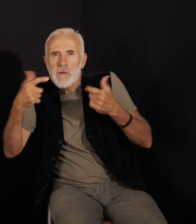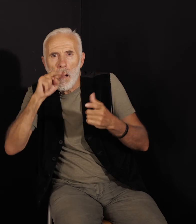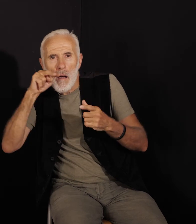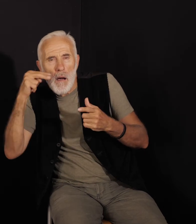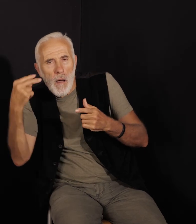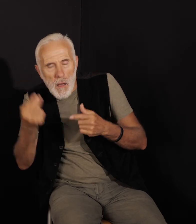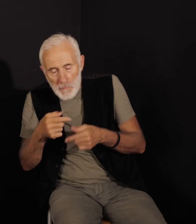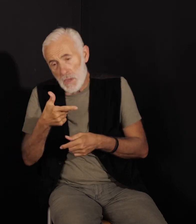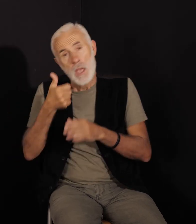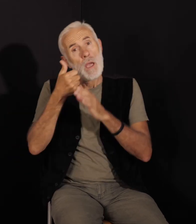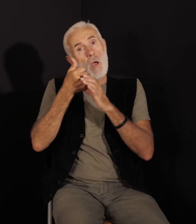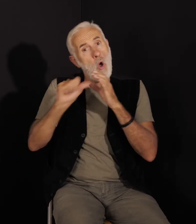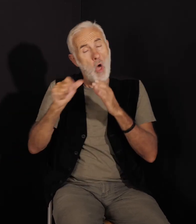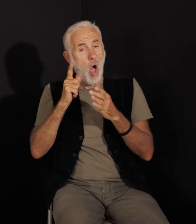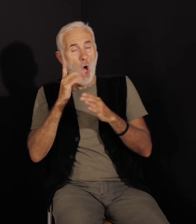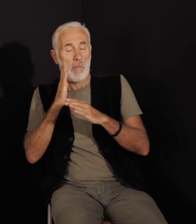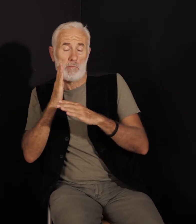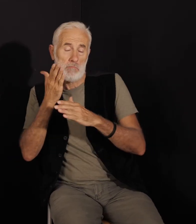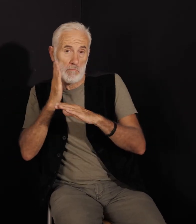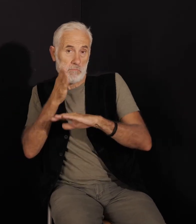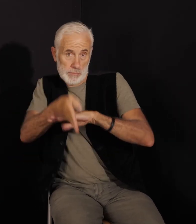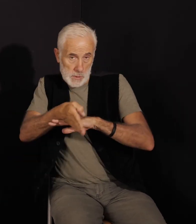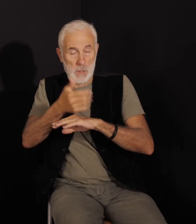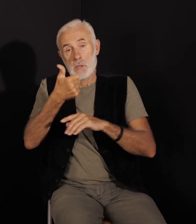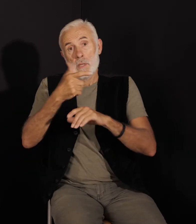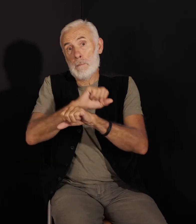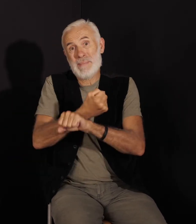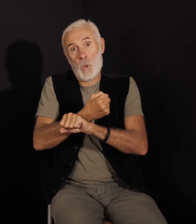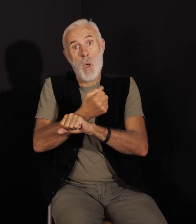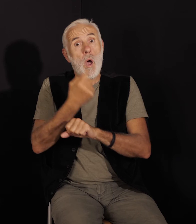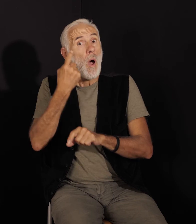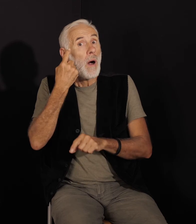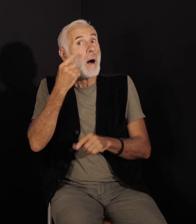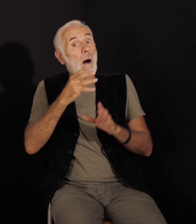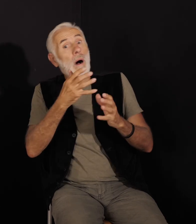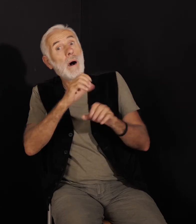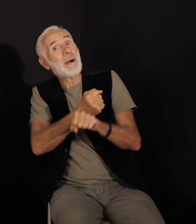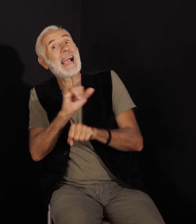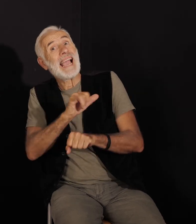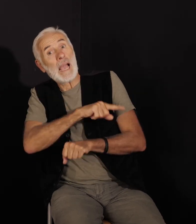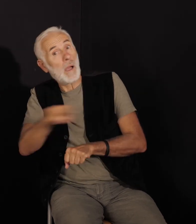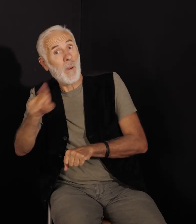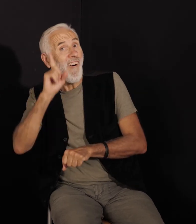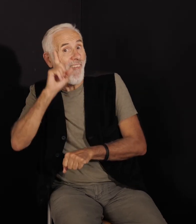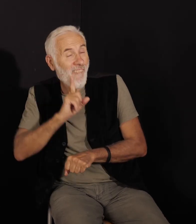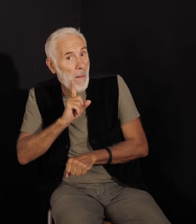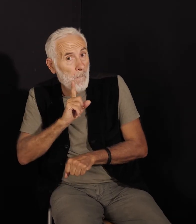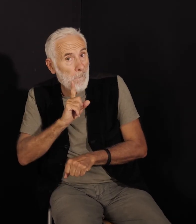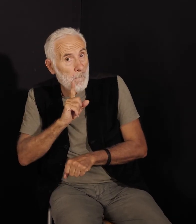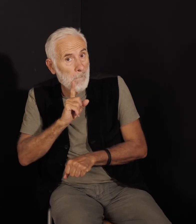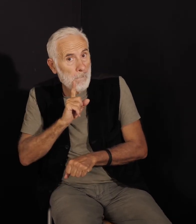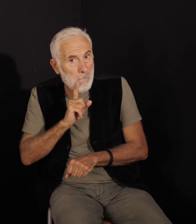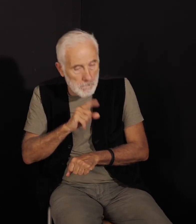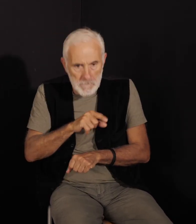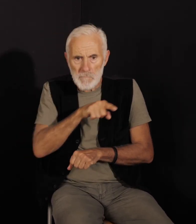une prison pour femmes au Mexique, la prison d'Alcatitla, où les personnes qui sont internées ont participé à un atelier d'art